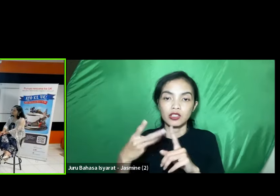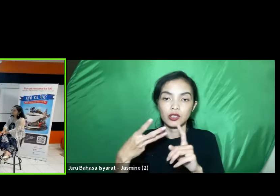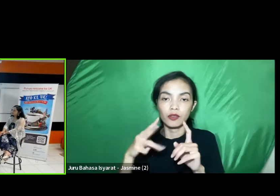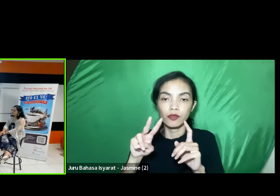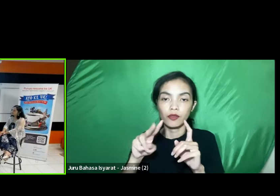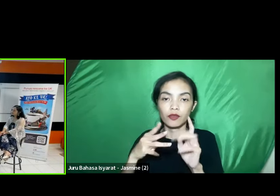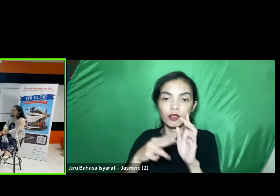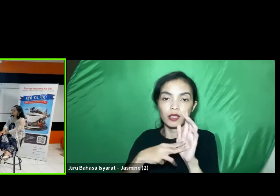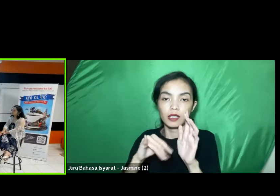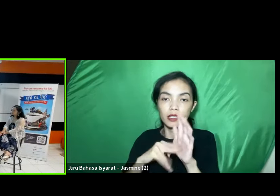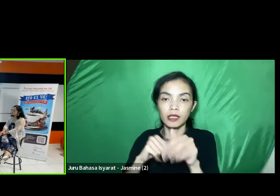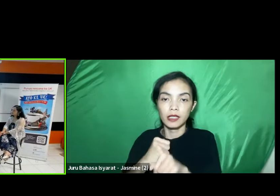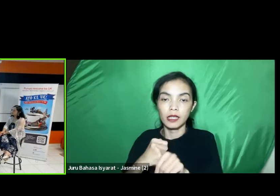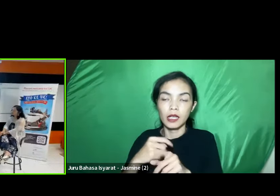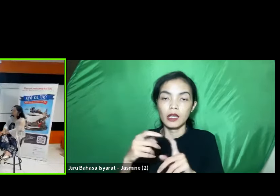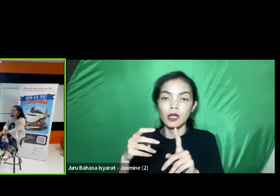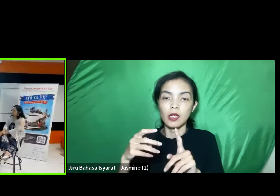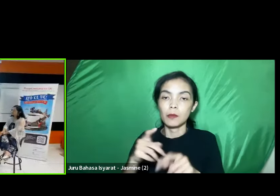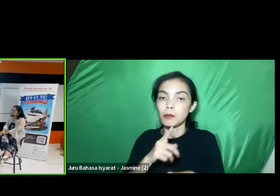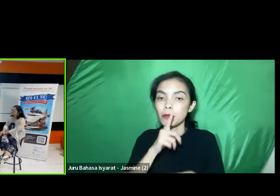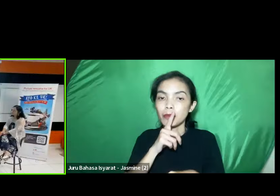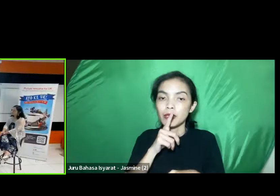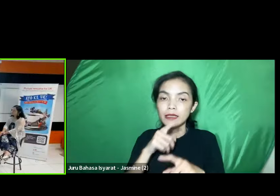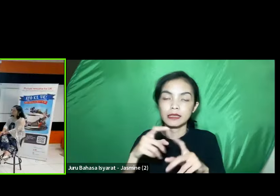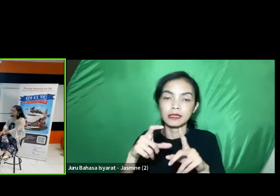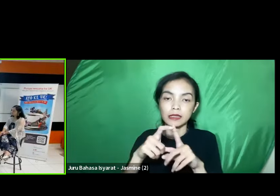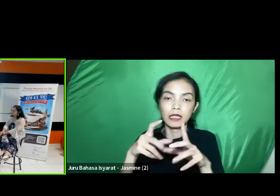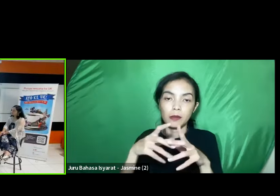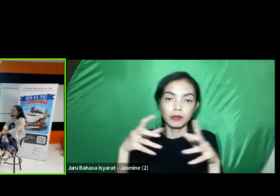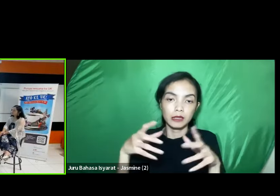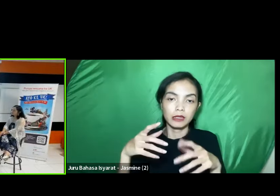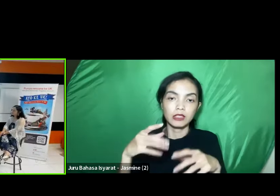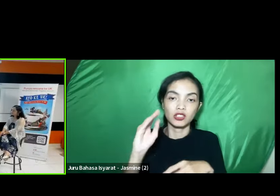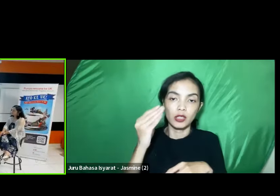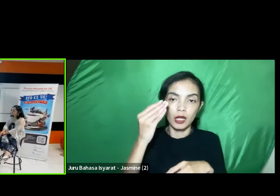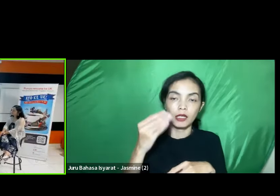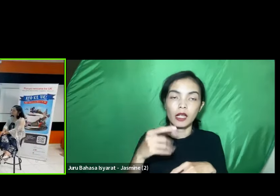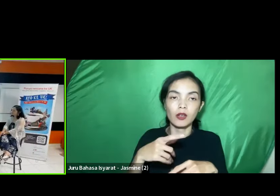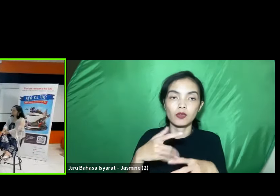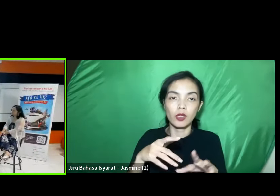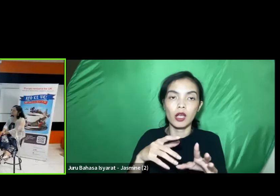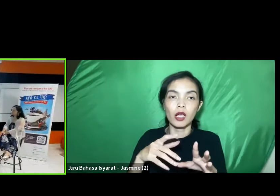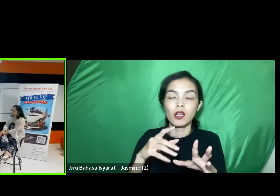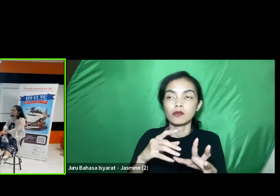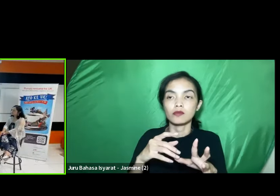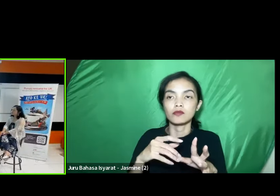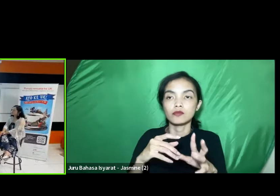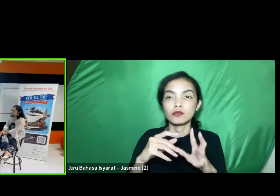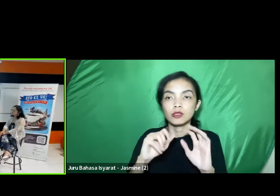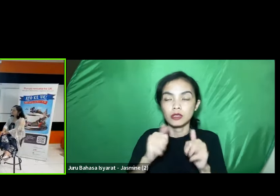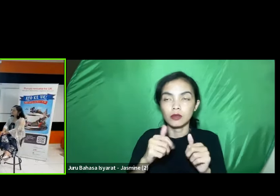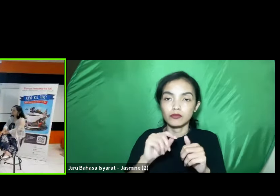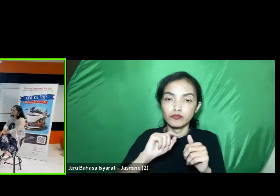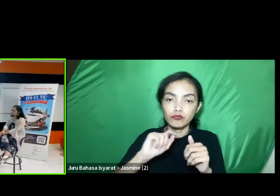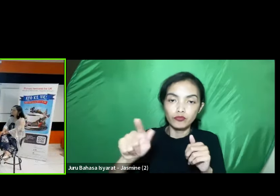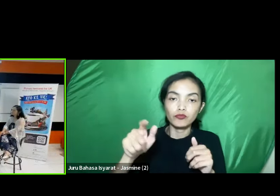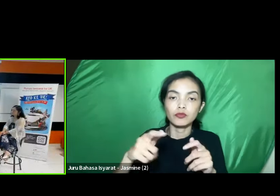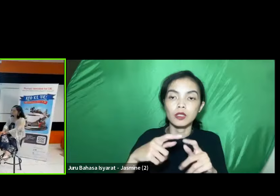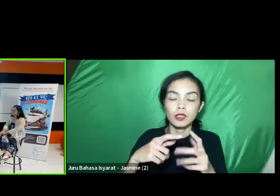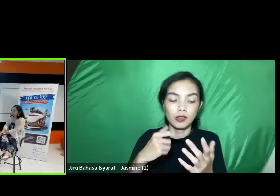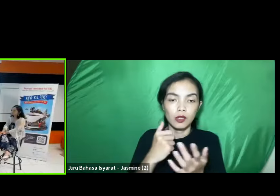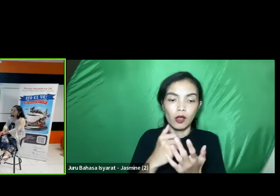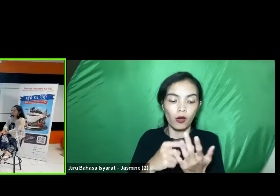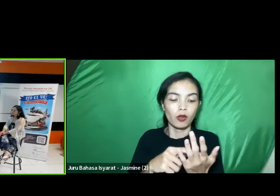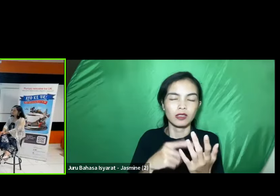Jakarta itu pastikan sekali tuh Oke jam segini disiapin ee teknis sih sebenarnya tapi itu penting